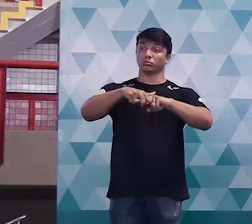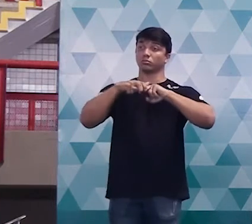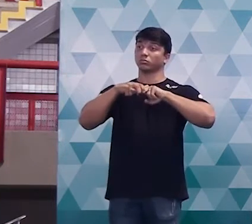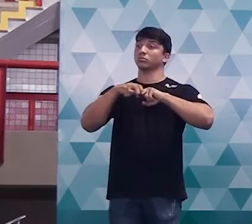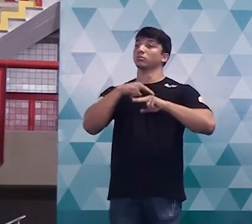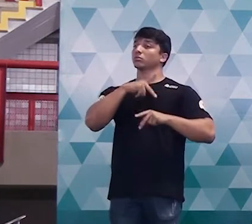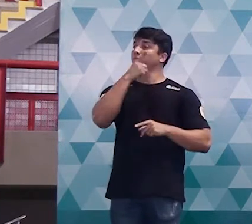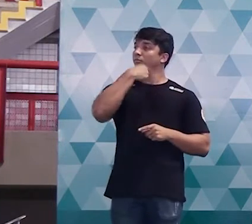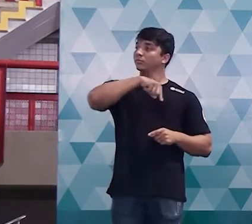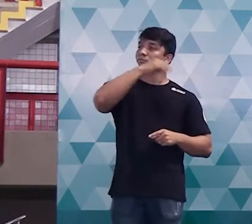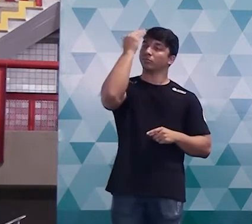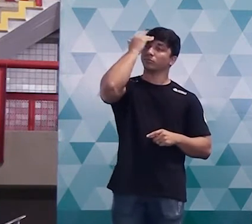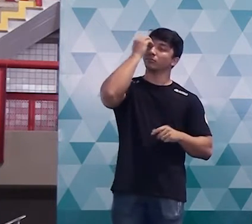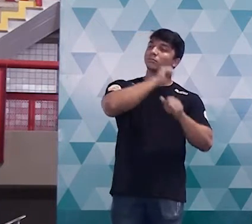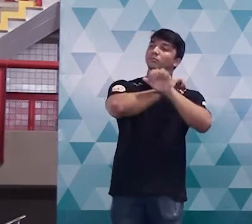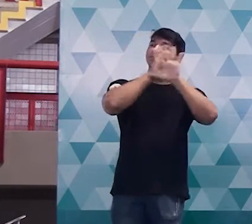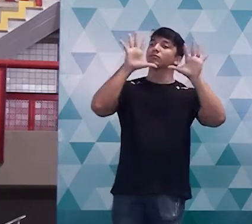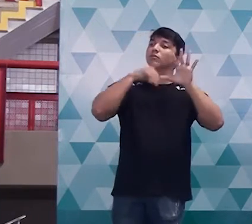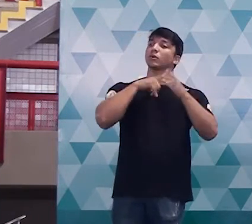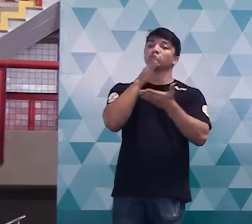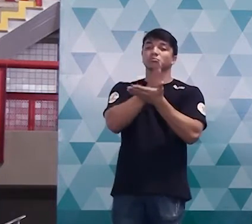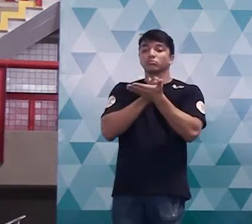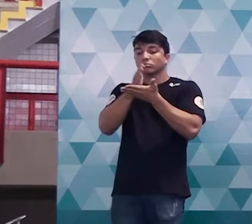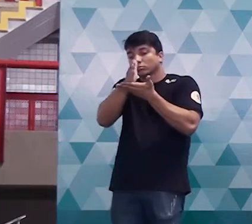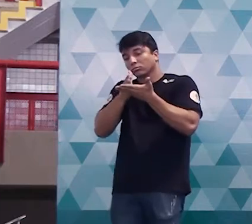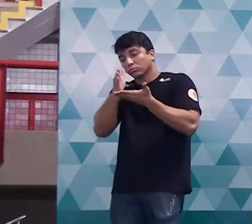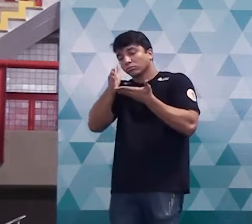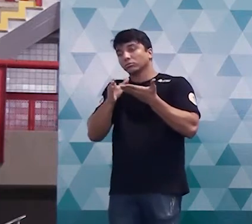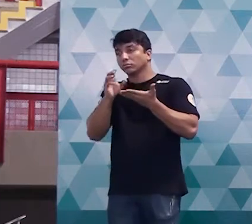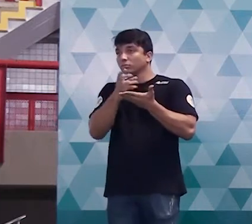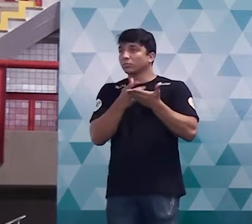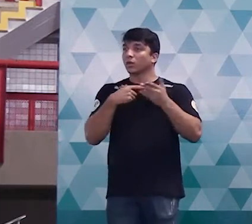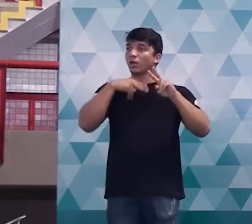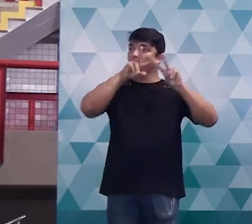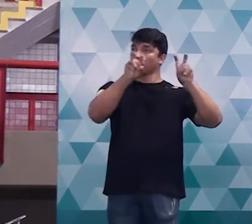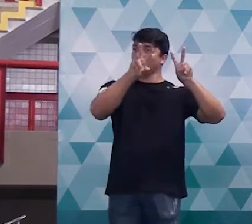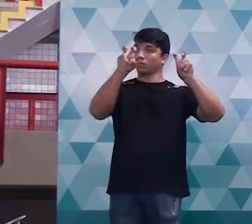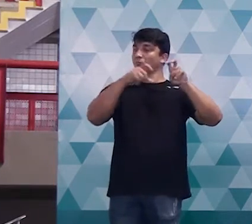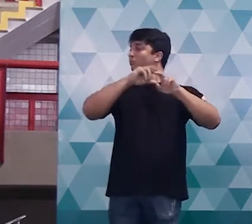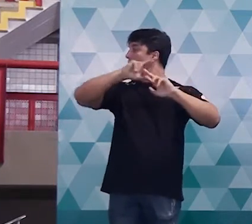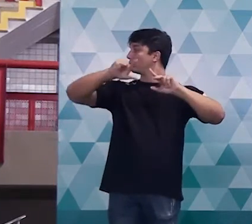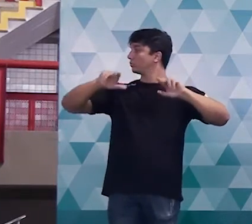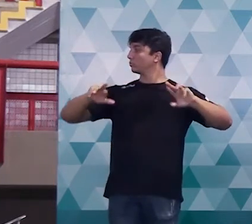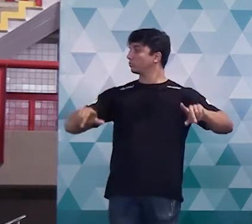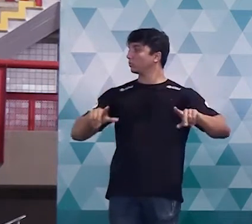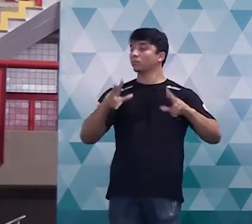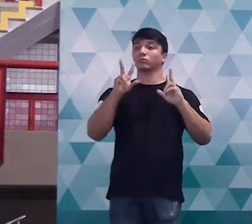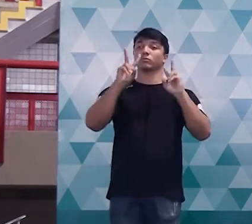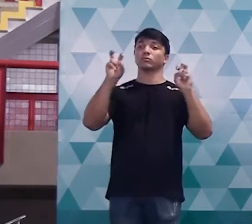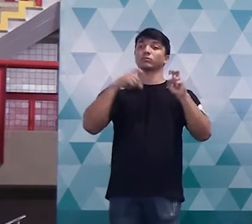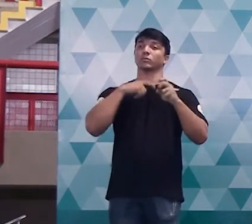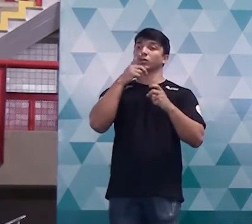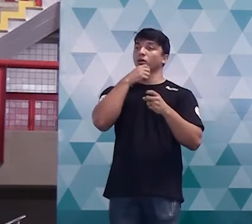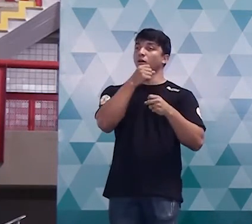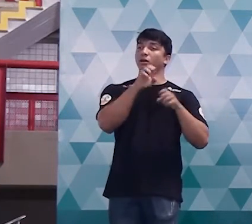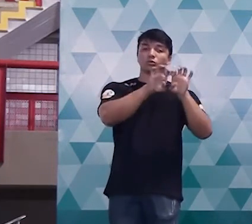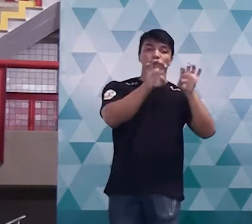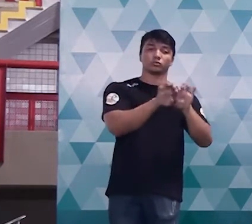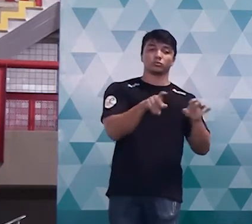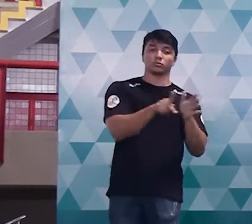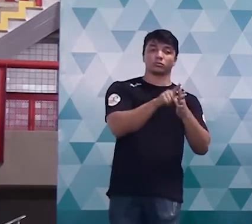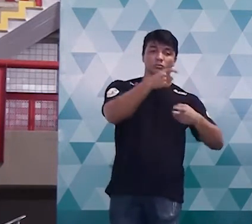para a gente poder entender, eu dividi o nosso encontro em temas. Então, nós vamos falar sobre estrutura